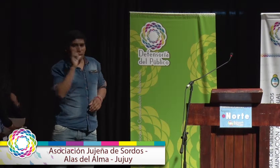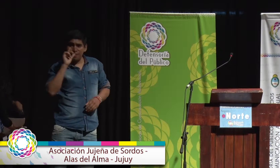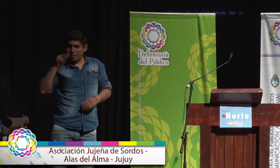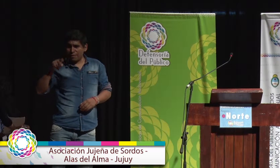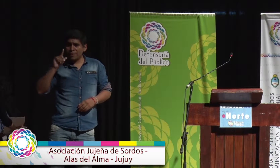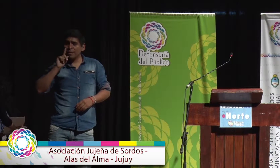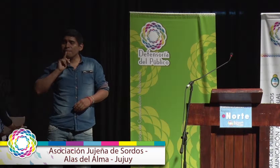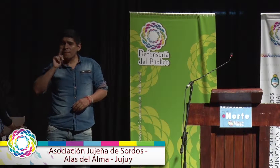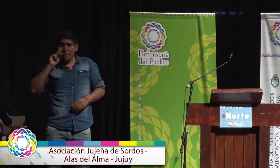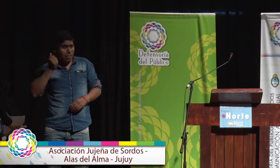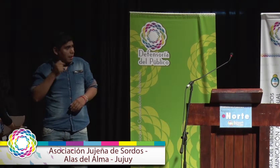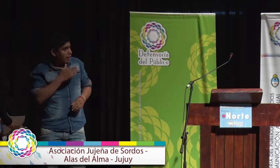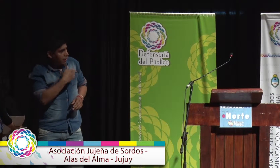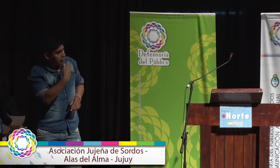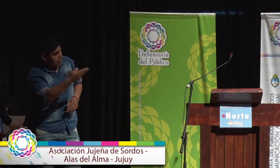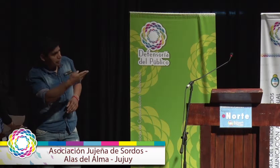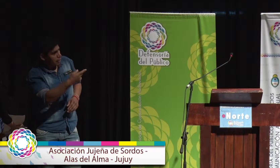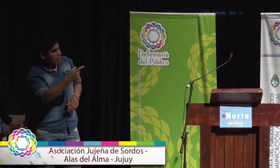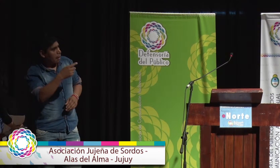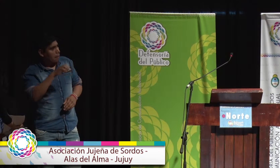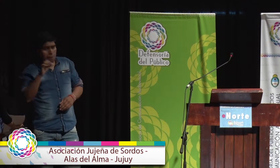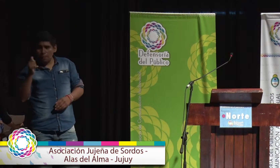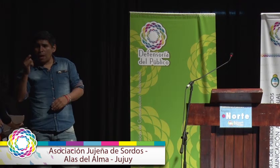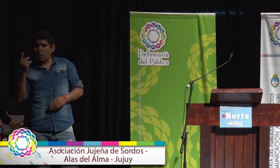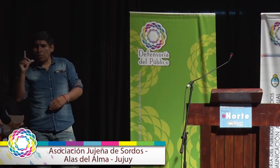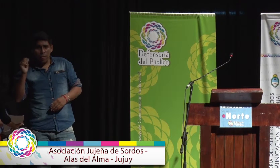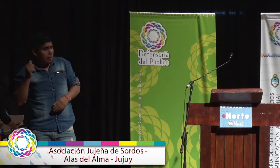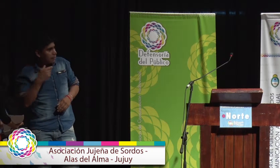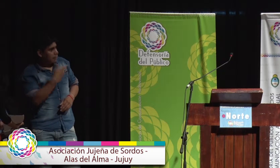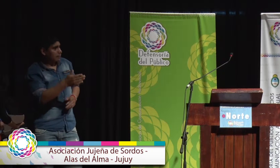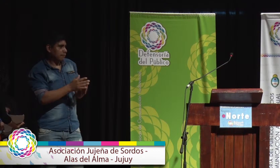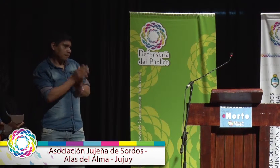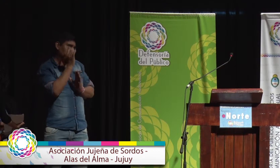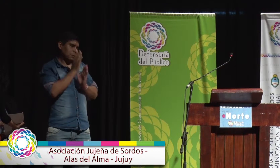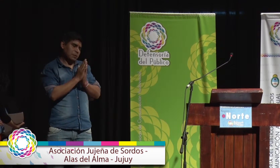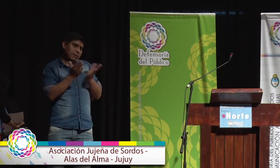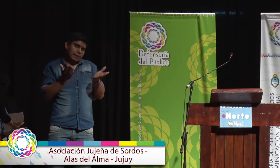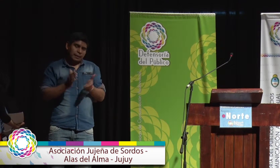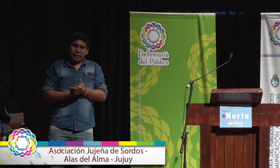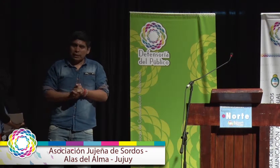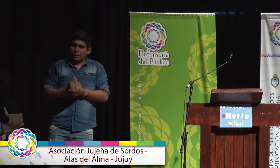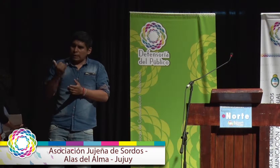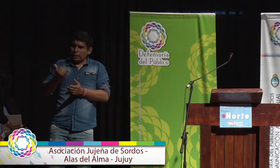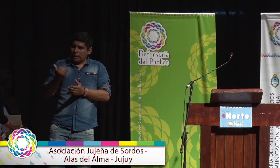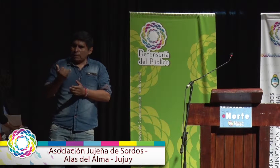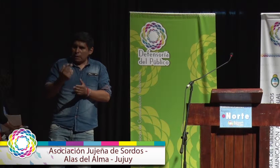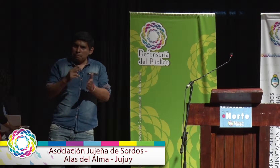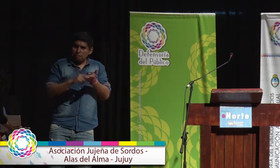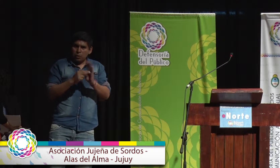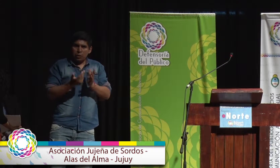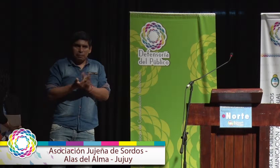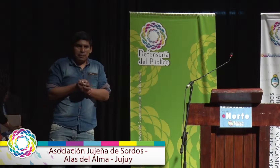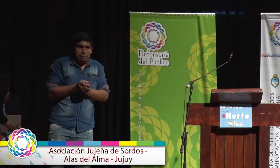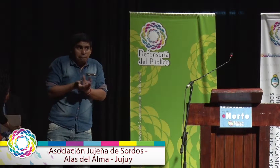dos profesionales, a Cintia y a Paula, a las dos personas que están sentadas en la mesa, perdón por lo que voy a decir, pero es